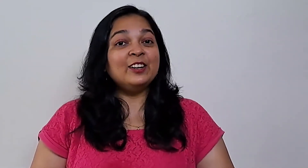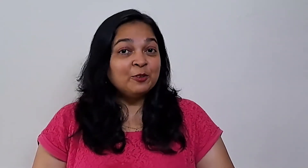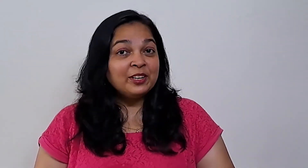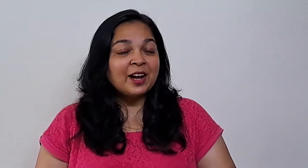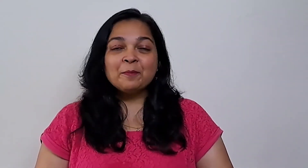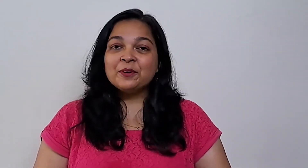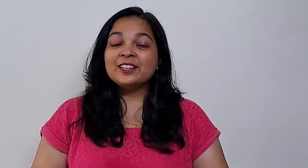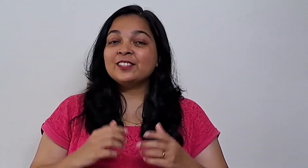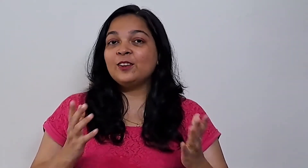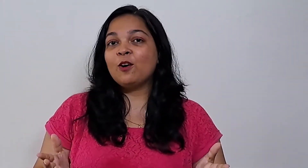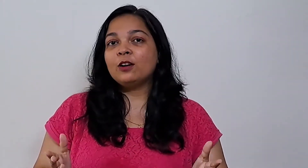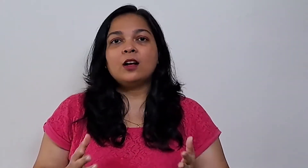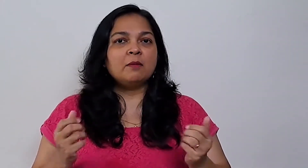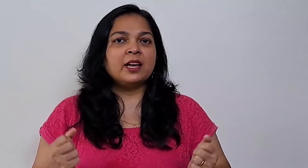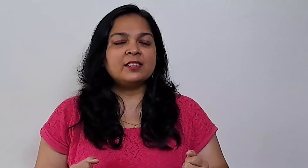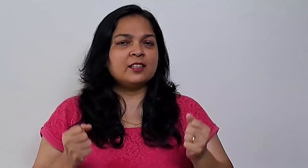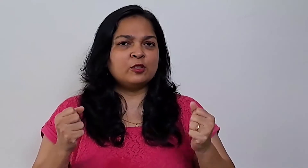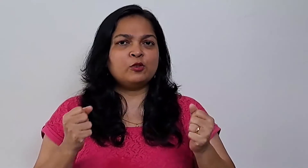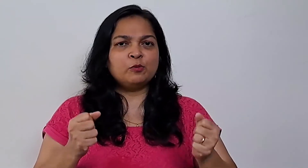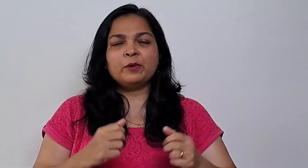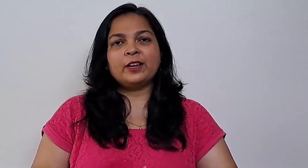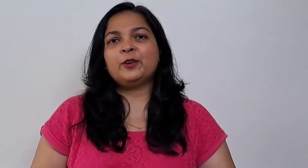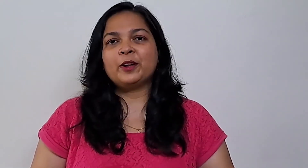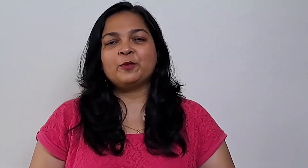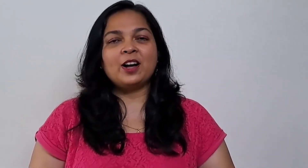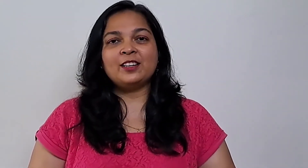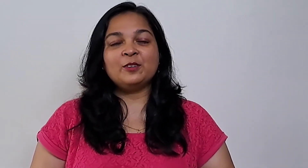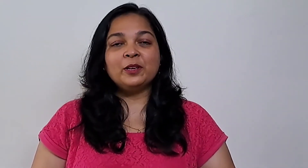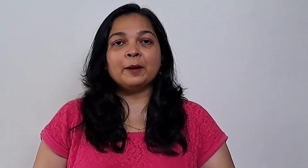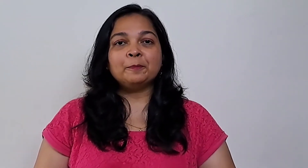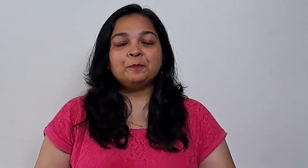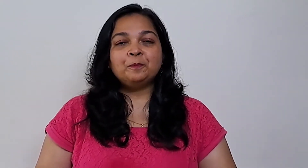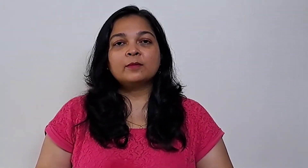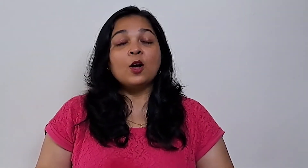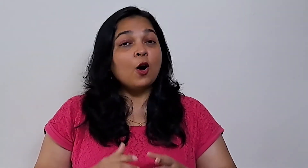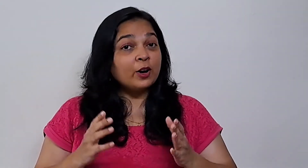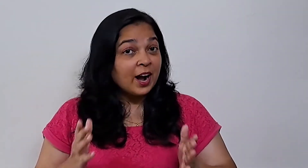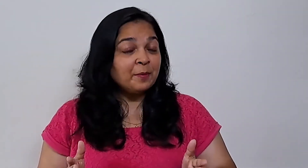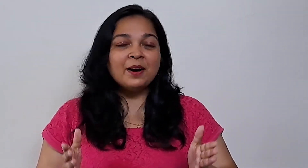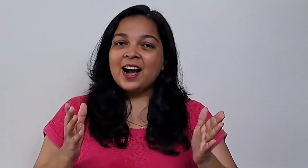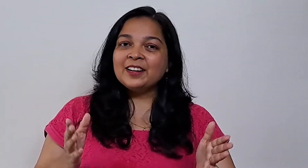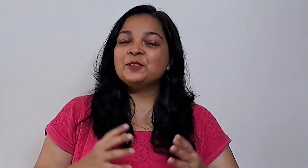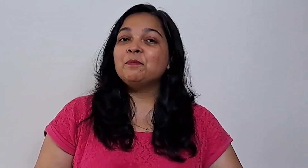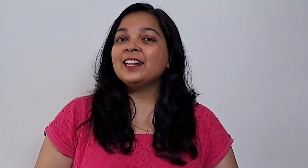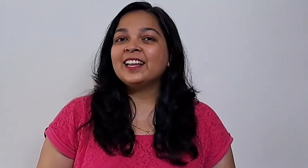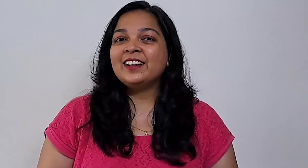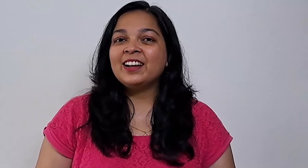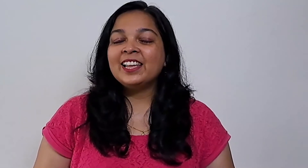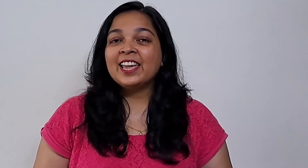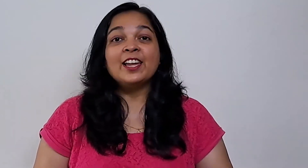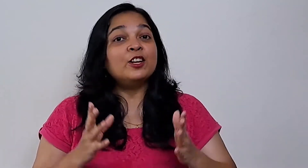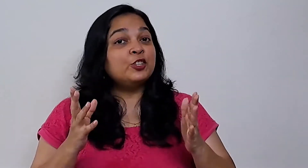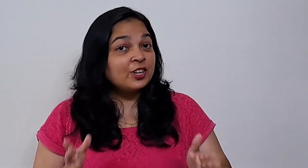Hallelujah. Praise the Lord. ਆਪਾਂ ਕਹਿ ਸਕਦੇ ਉਹ ਸੁਪਰ ਹੀਰੋ ਆ। ਅੱਜ ਆਪਾਂ ਜਿਸ ਬਾਰੇ ਗੱਲ